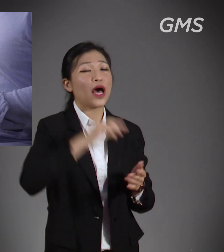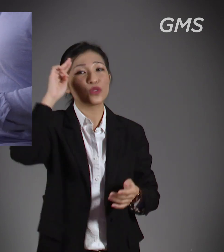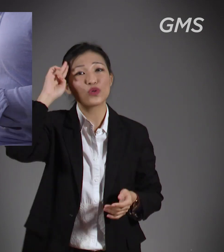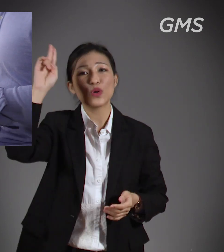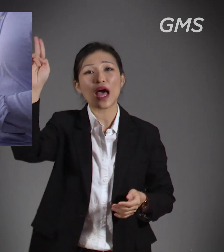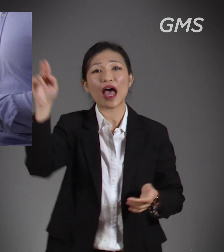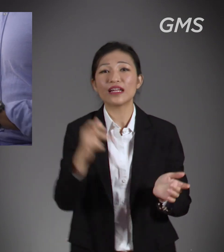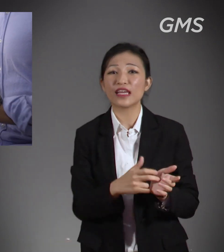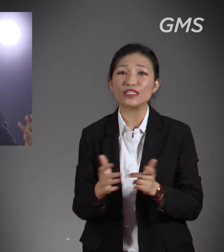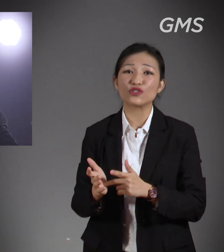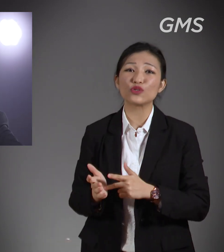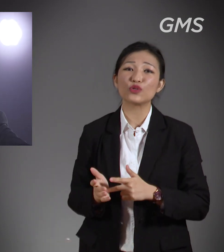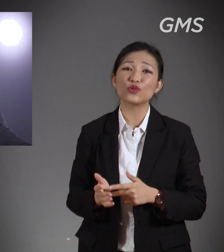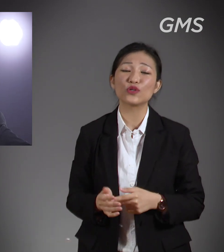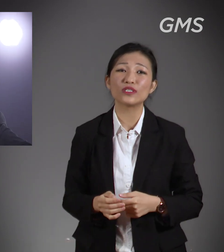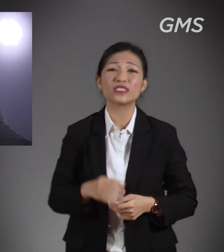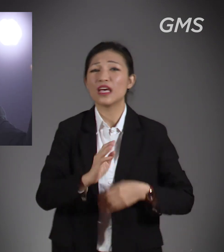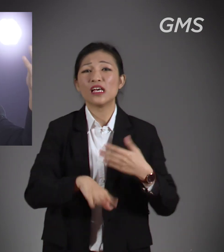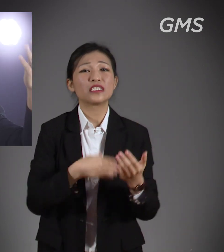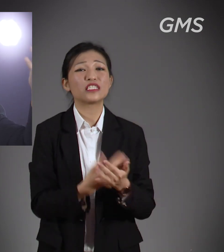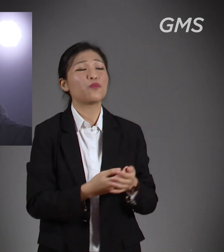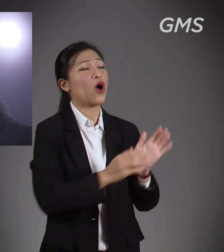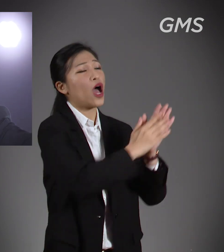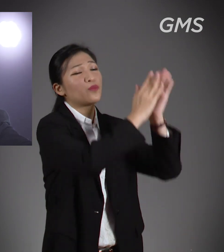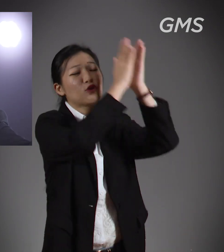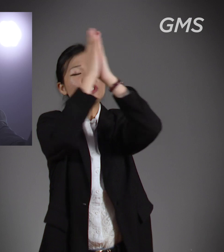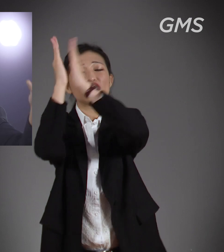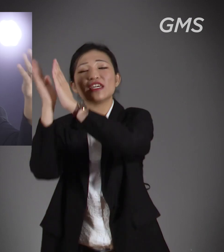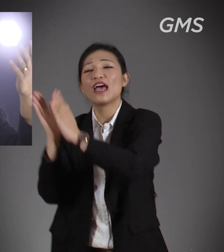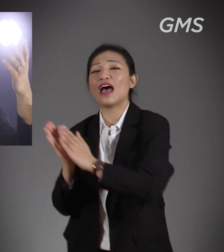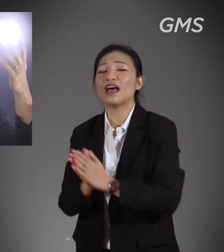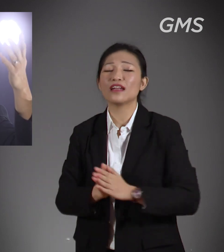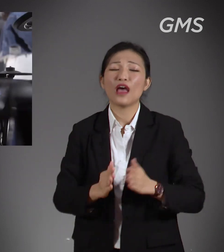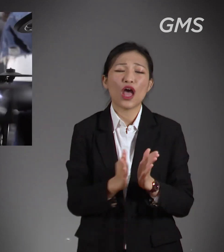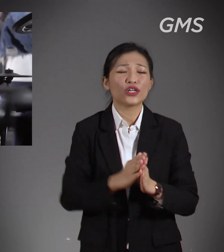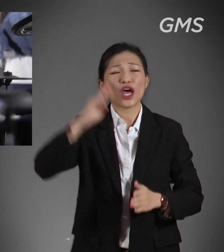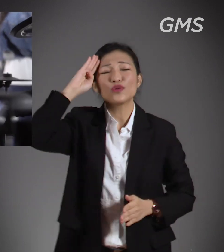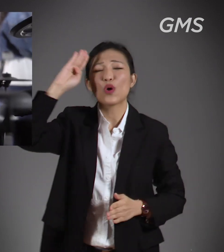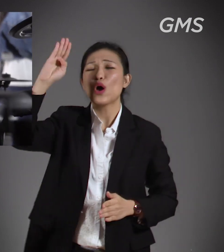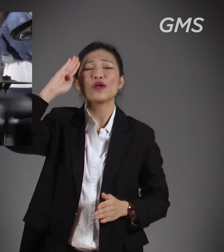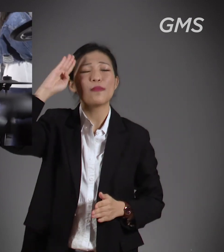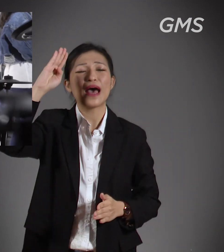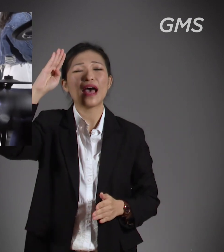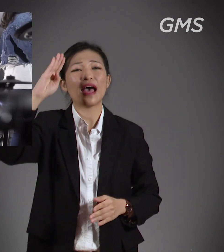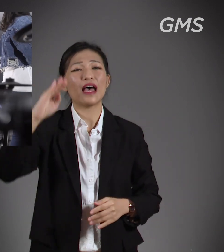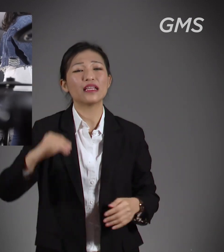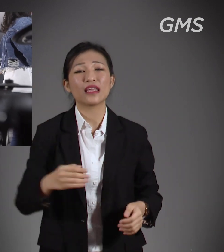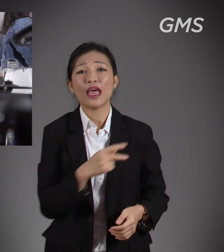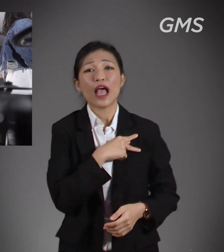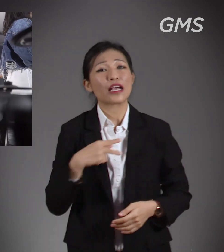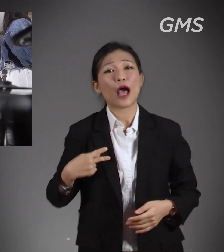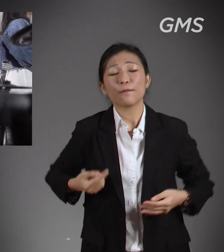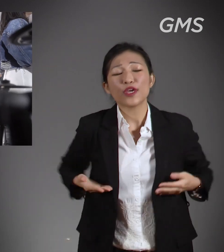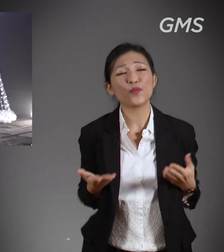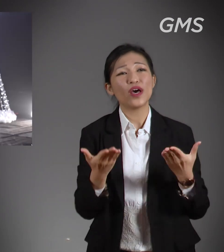haleluya. Segala pujian, segala hormat dan syukur kami